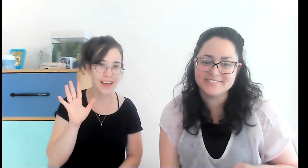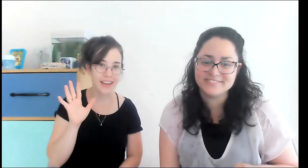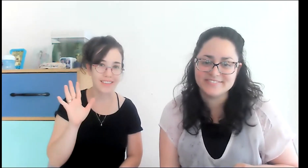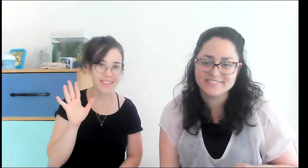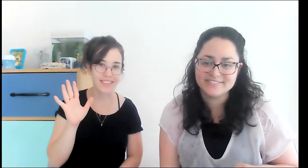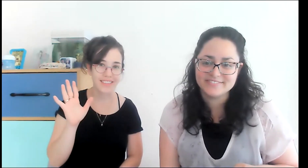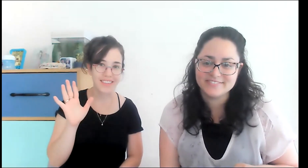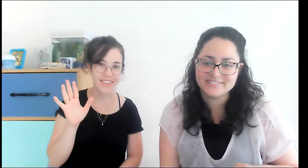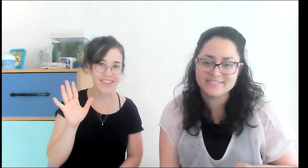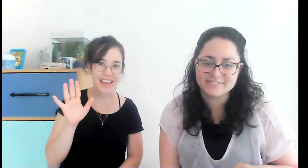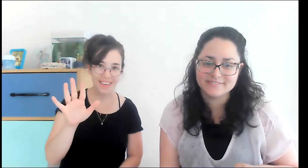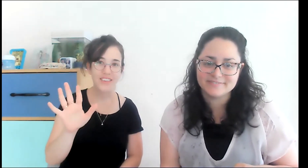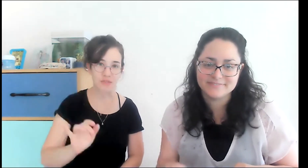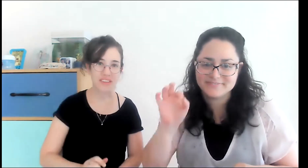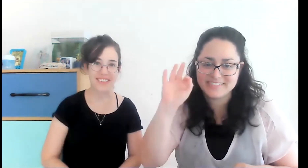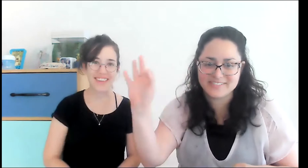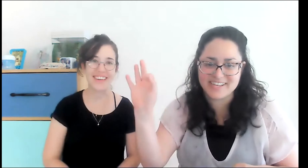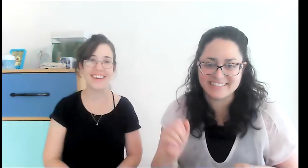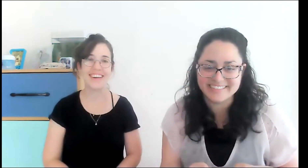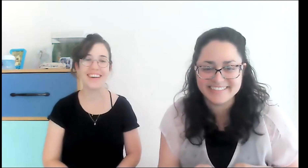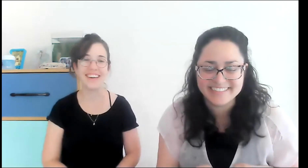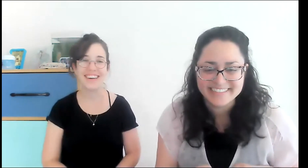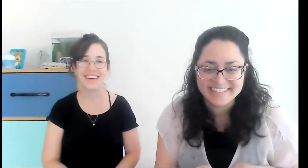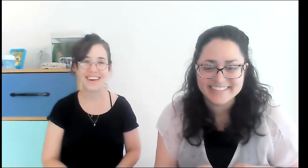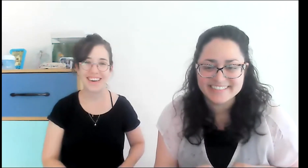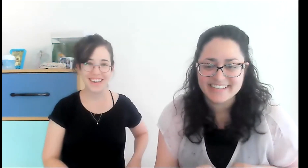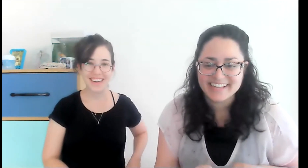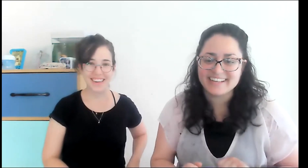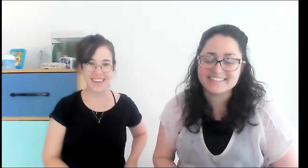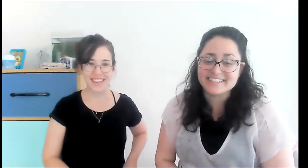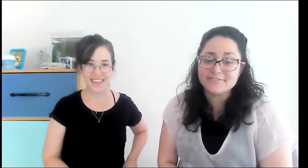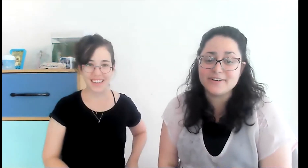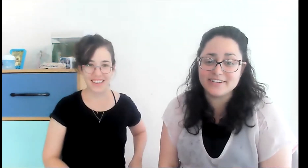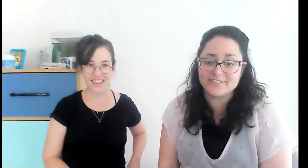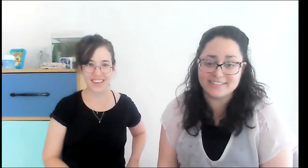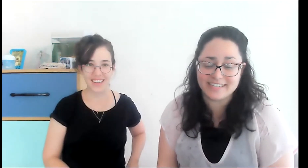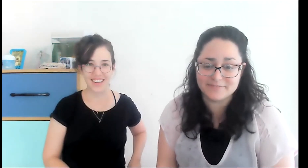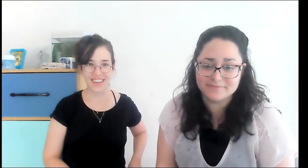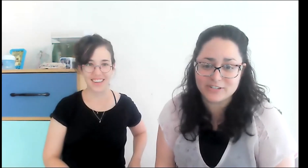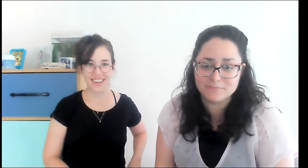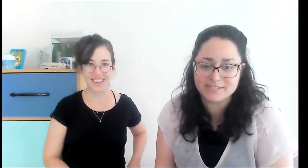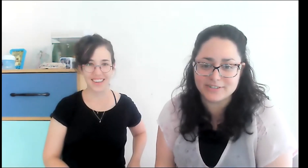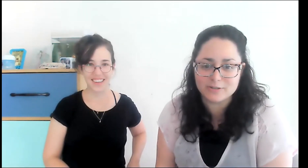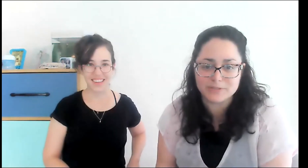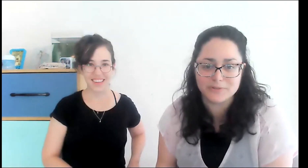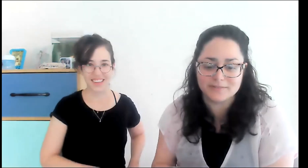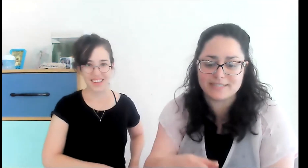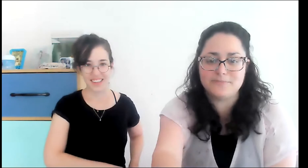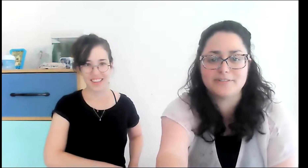לדעת. כן? יופי. מצוין. אז כיף מאוד לראות אתכם, וכל מי שעוד לא פתחו את המצלמות,